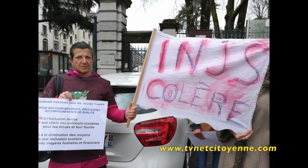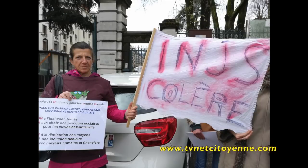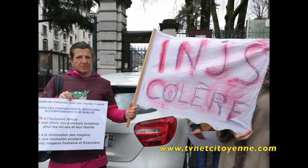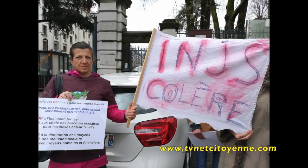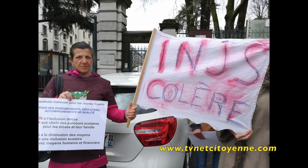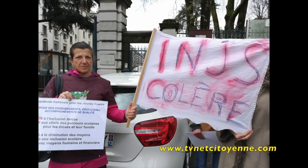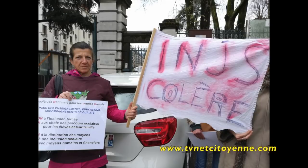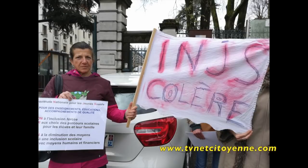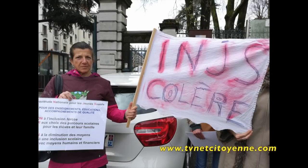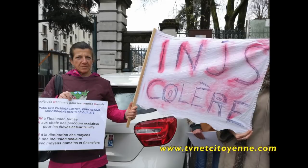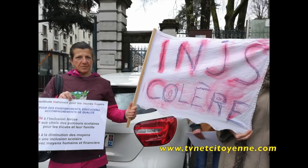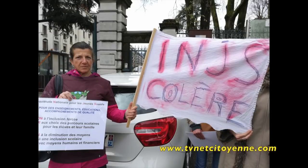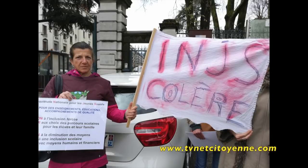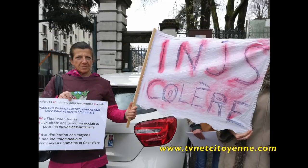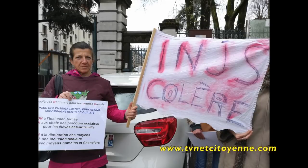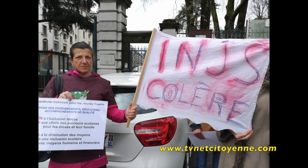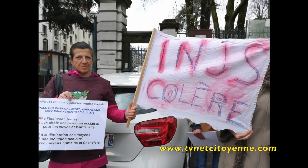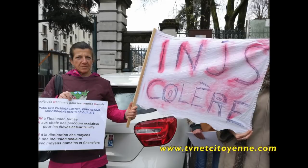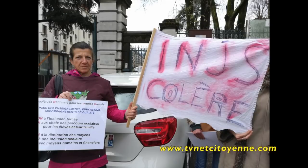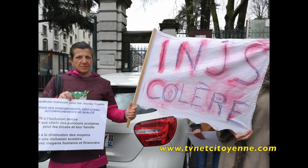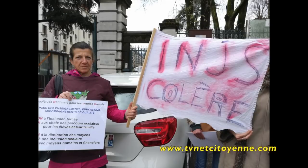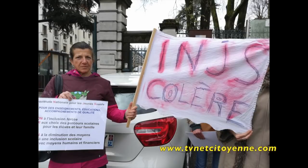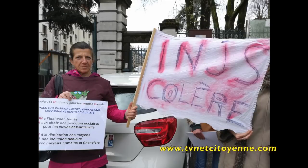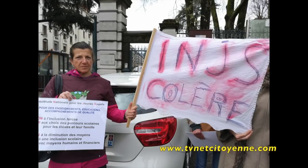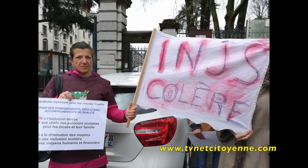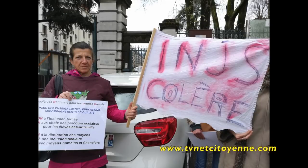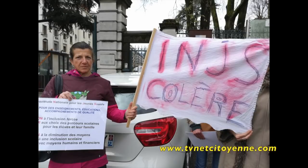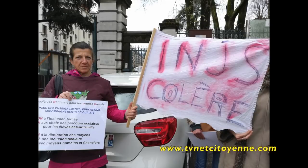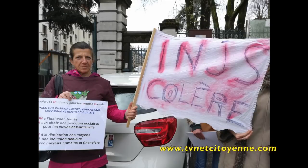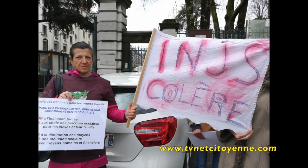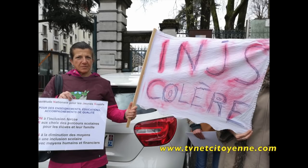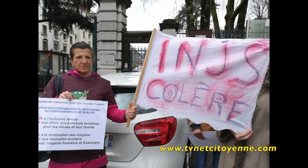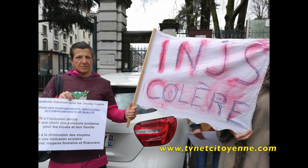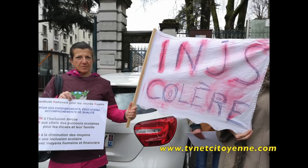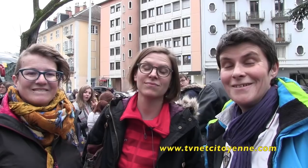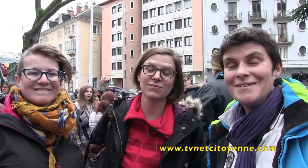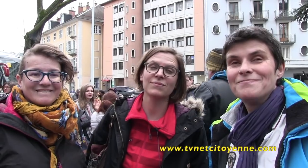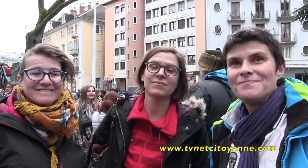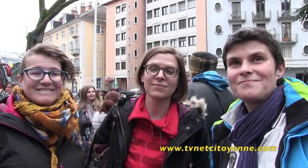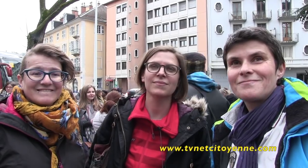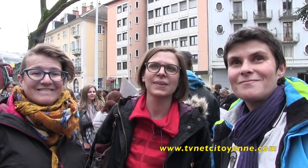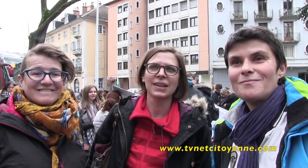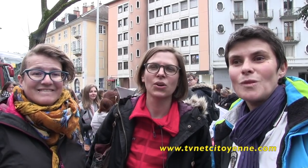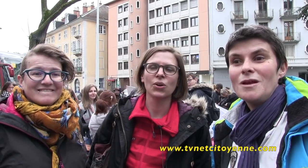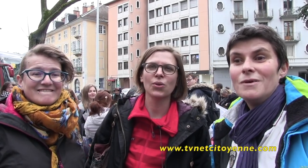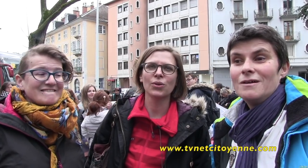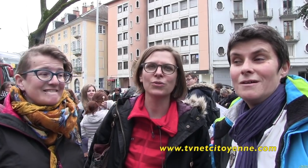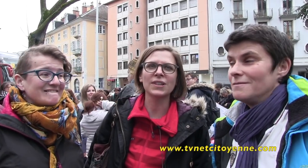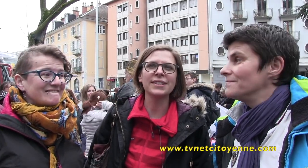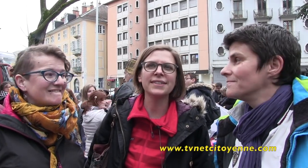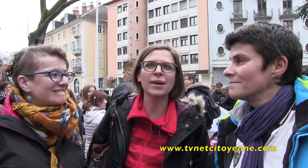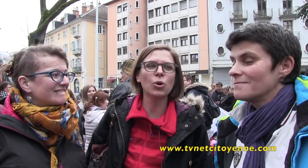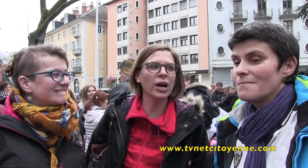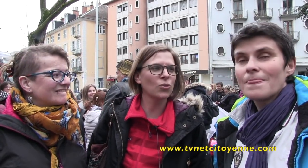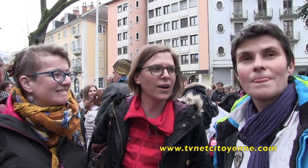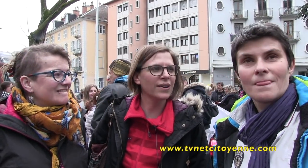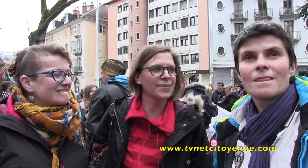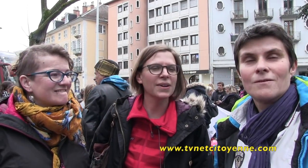Donc c'est quoi la suite après pour votre mouvement? Parce que c'est une première aujourd'hui, enfin, je pense. Oui. Ce serait l'idée d'un moratoire, hein. Ouais.